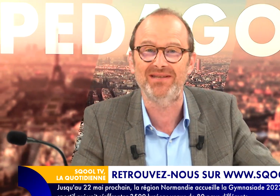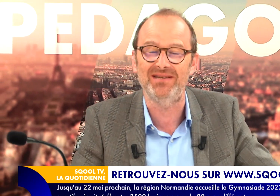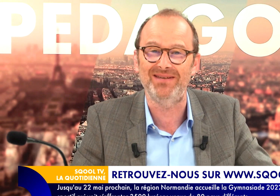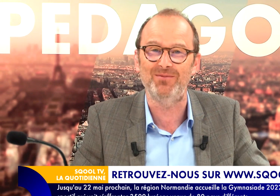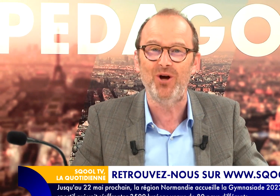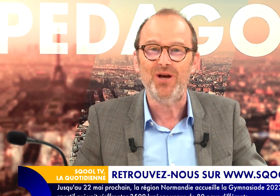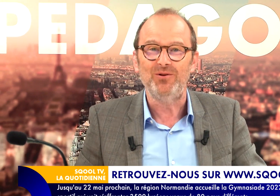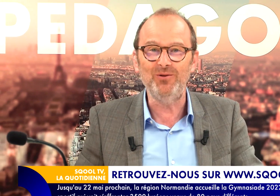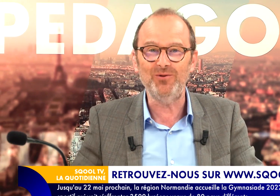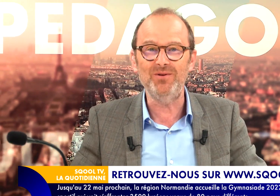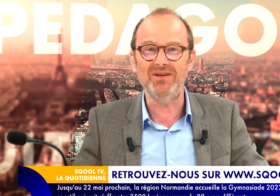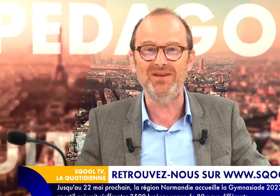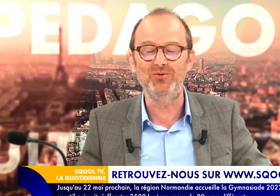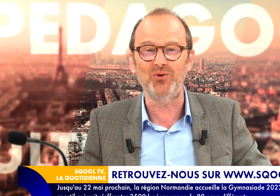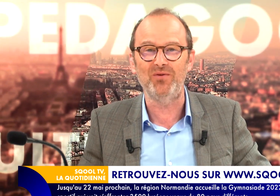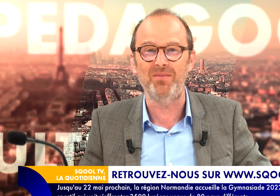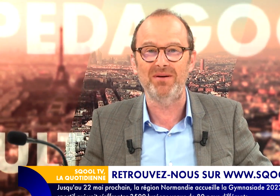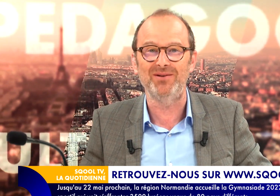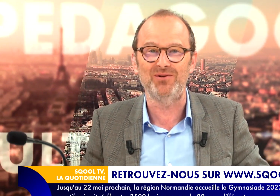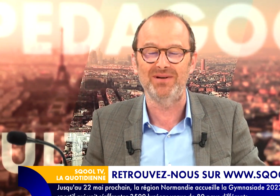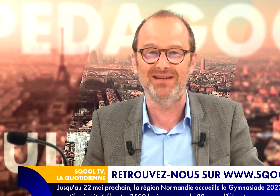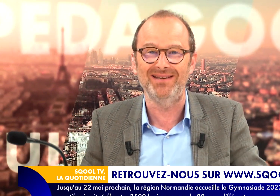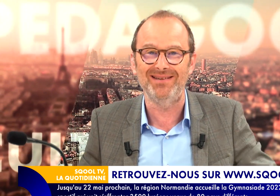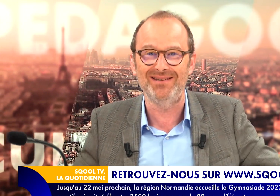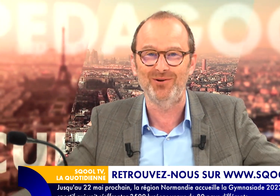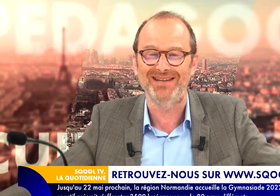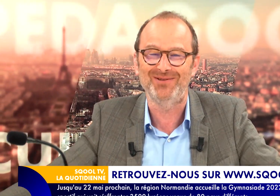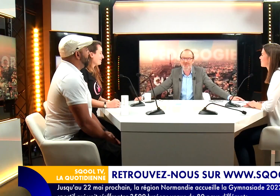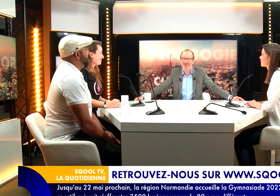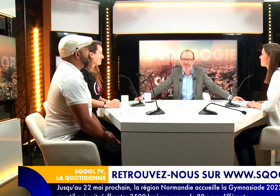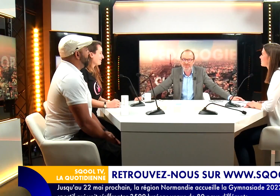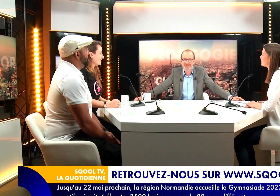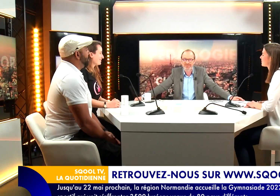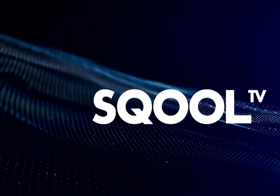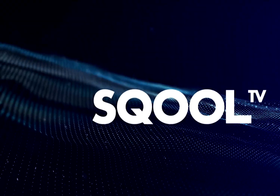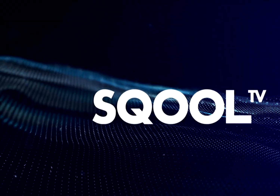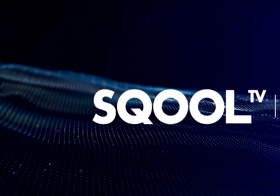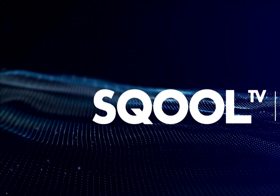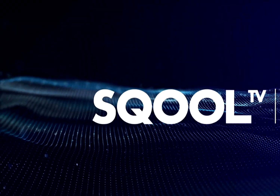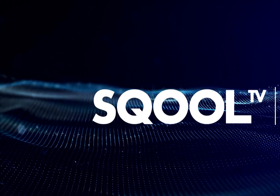Vous restez évidemment sur School TV, vous nous retrouvez en permanence sur Internet et sur les réseaux sociaux.